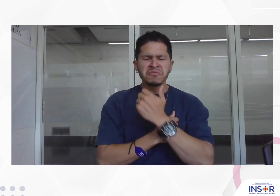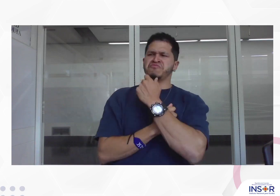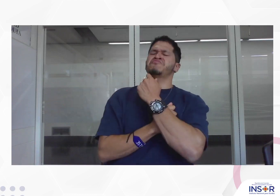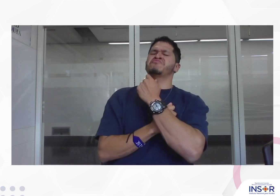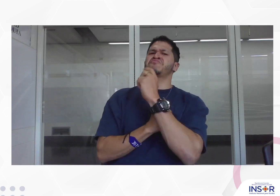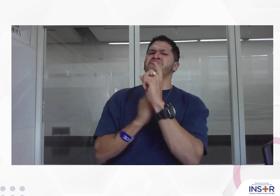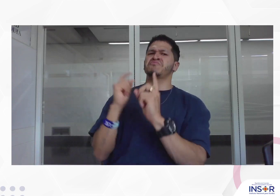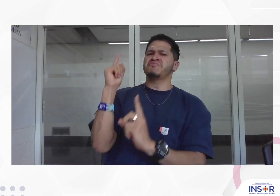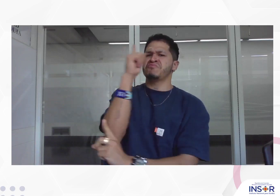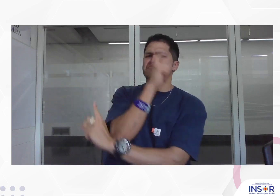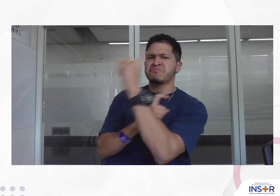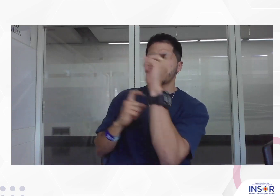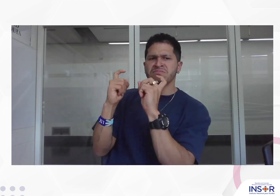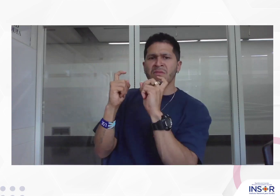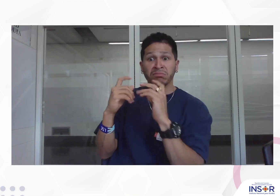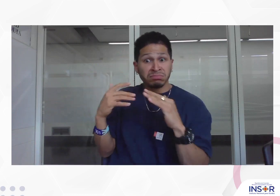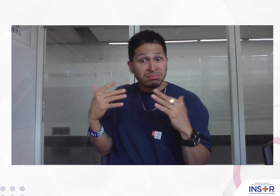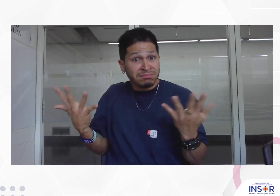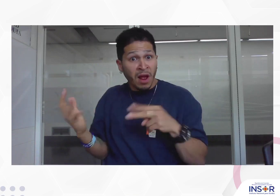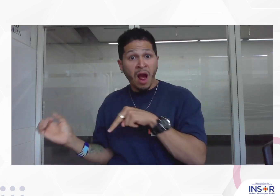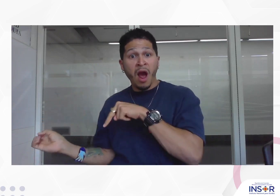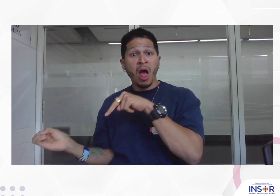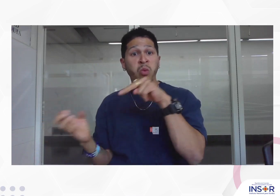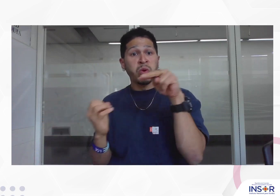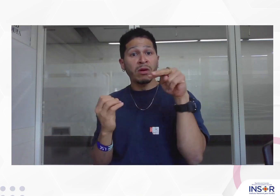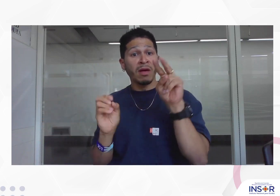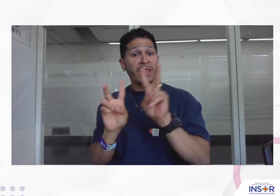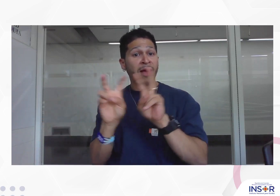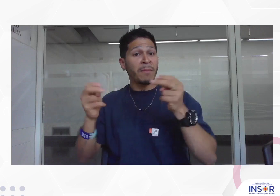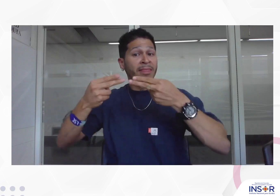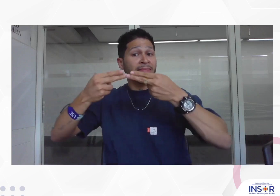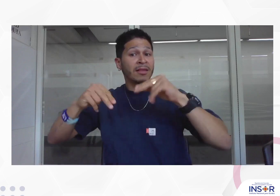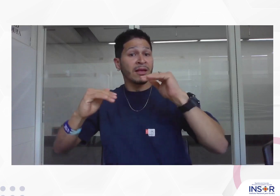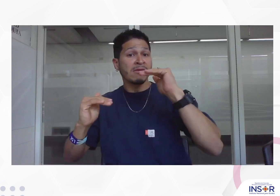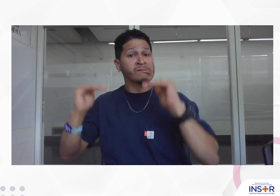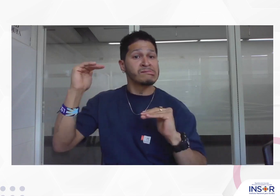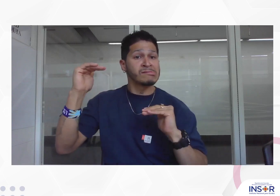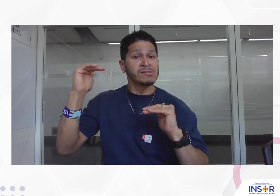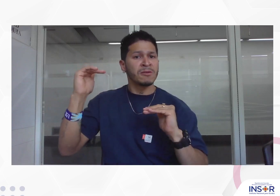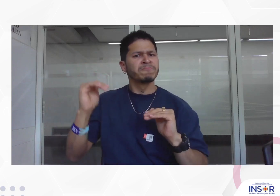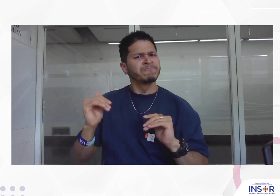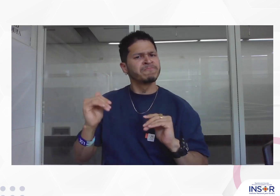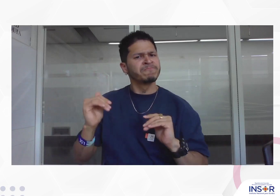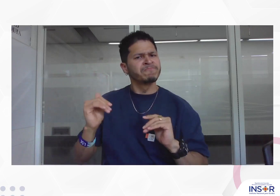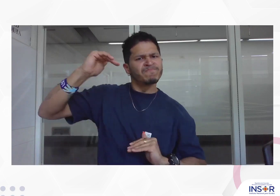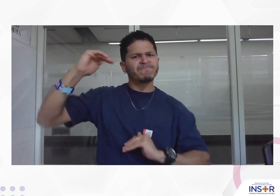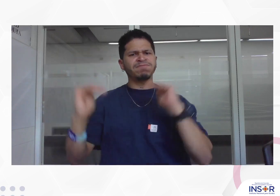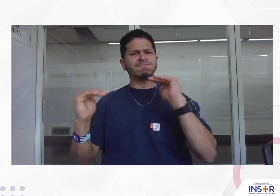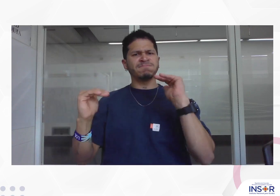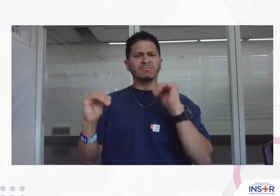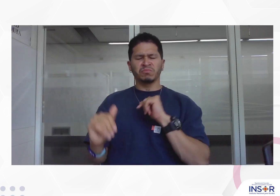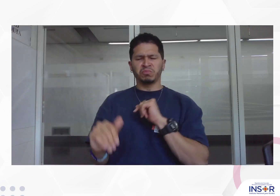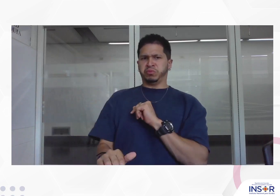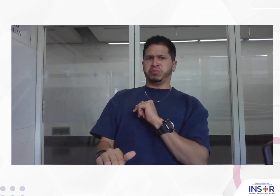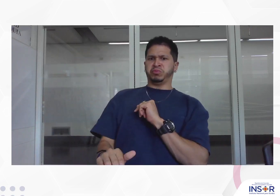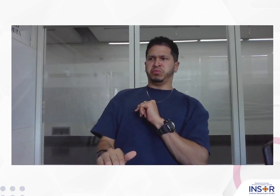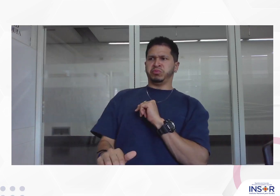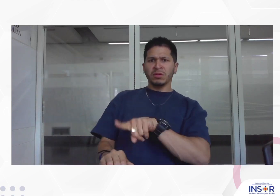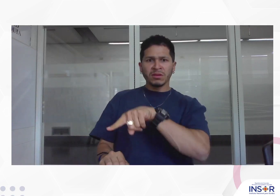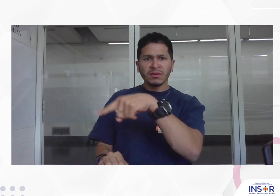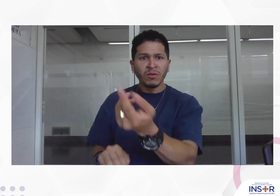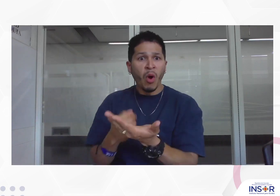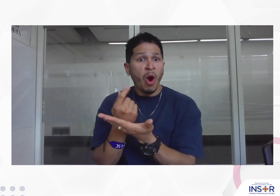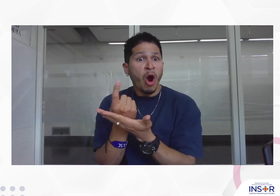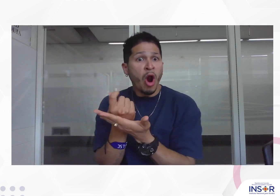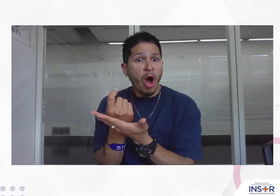el tema del sordismo. Sabemos que el feminismo ha influido en diferentes ámbitos también, como en el de el arte. Entonces, el sordismo